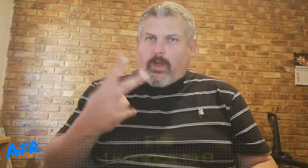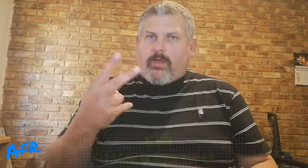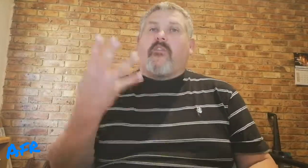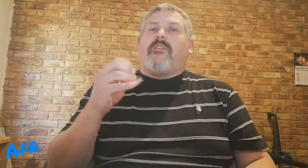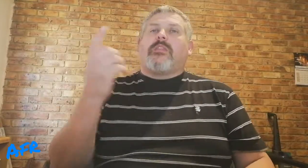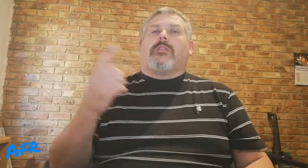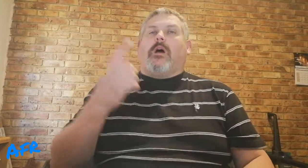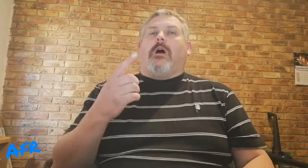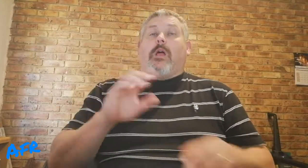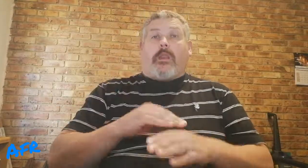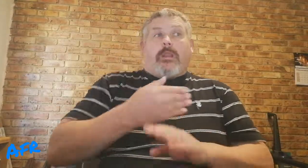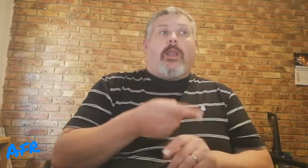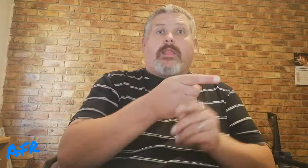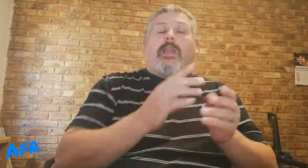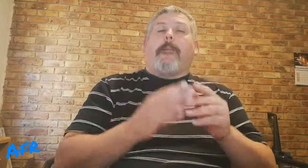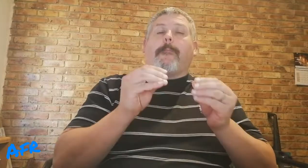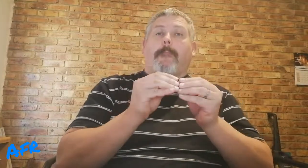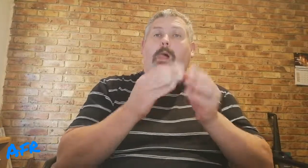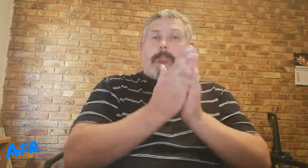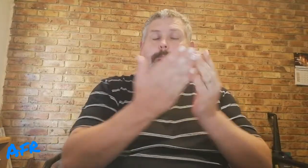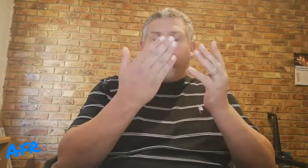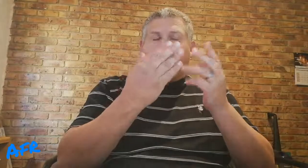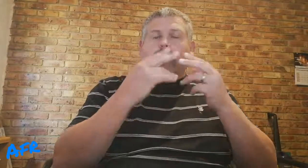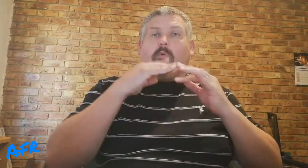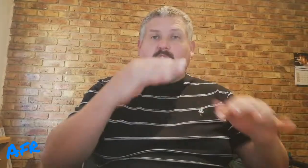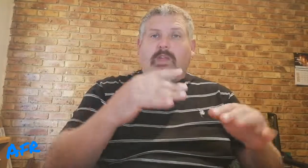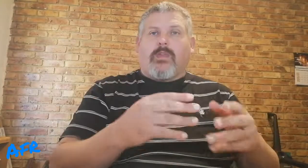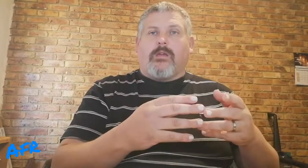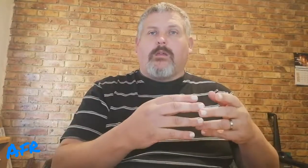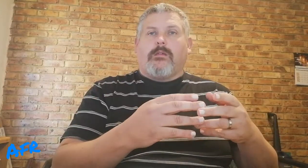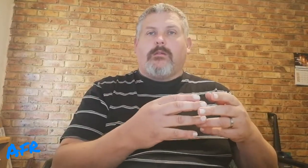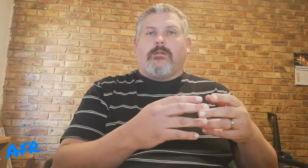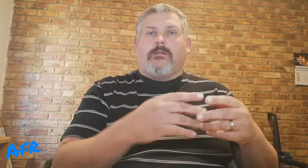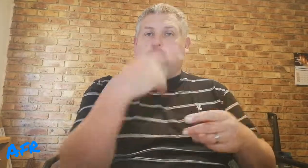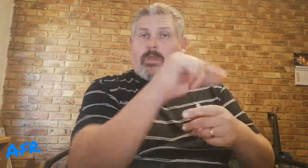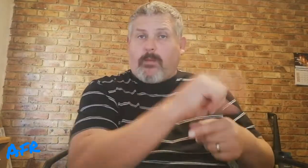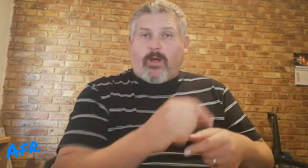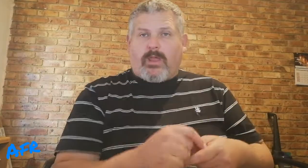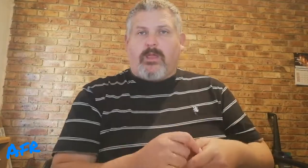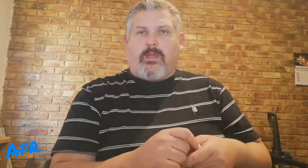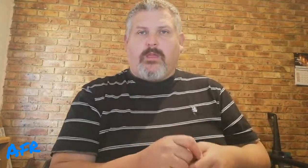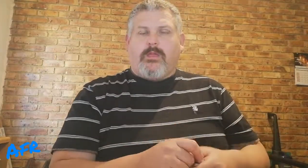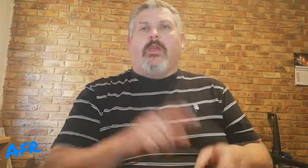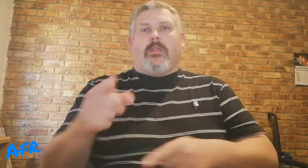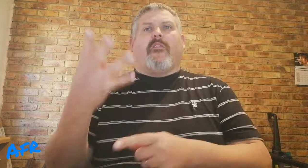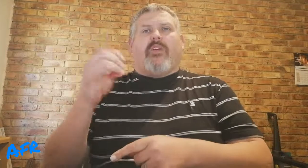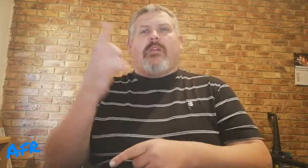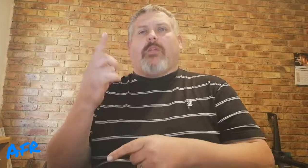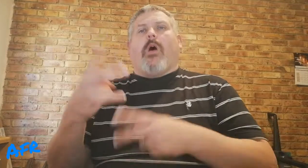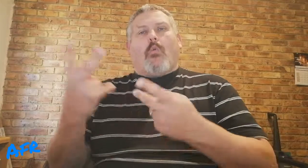Ook vir 40 dae, nadat hy die Baal profete doodgemaak het, vir 40 dae